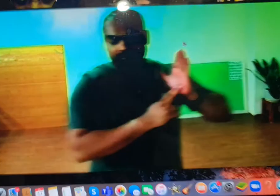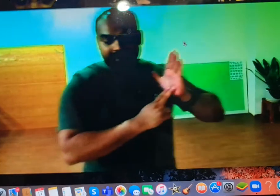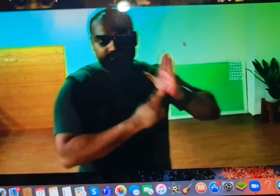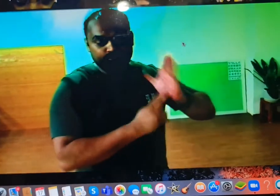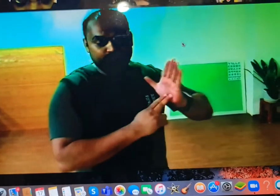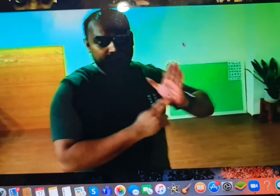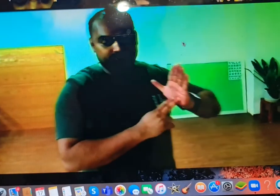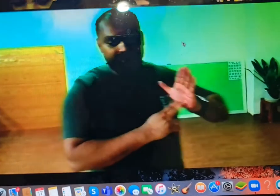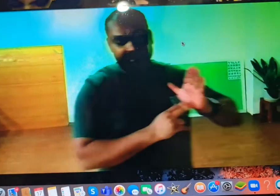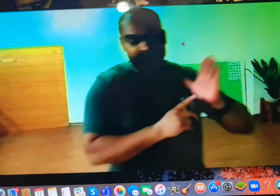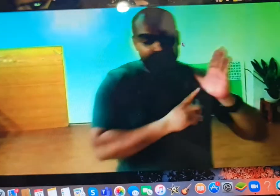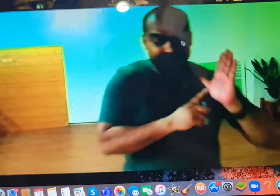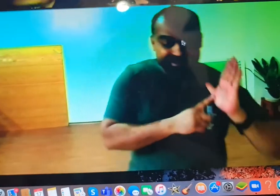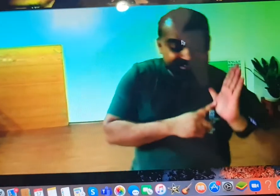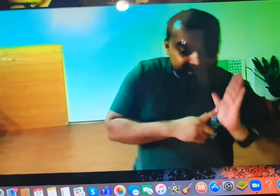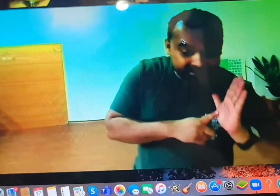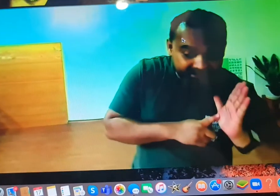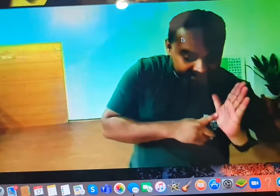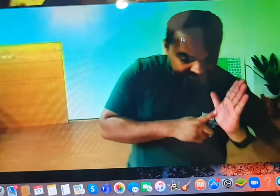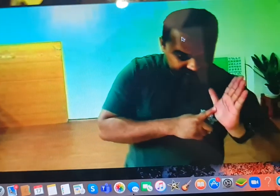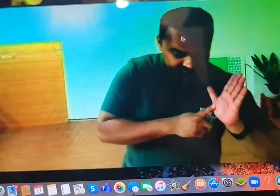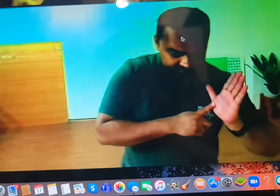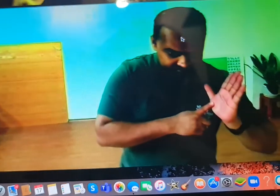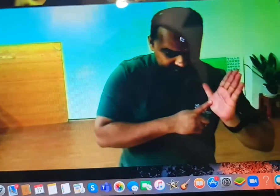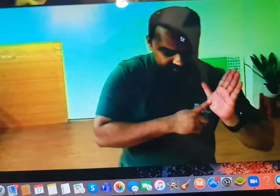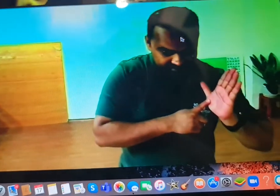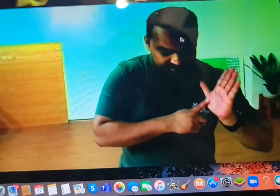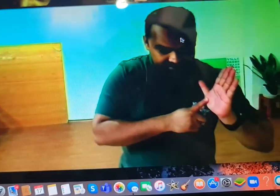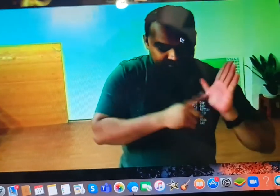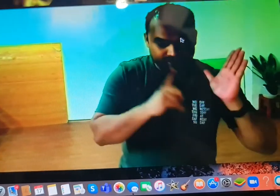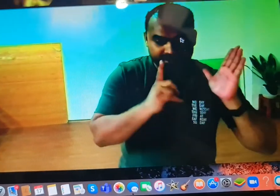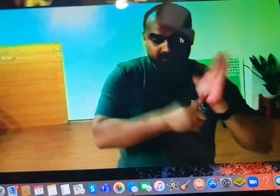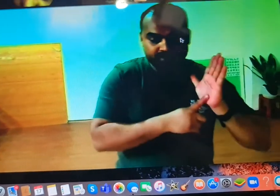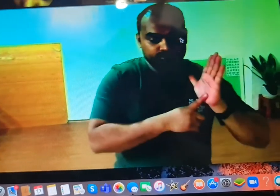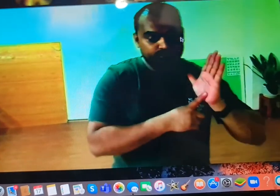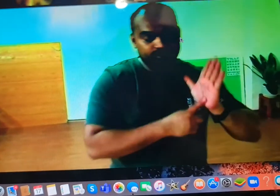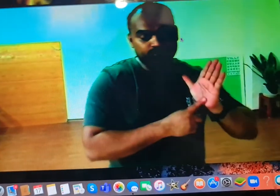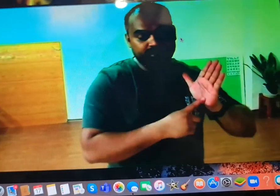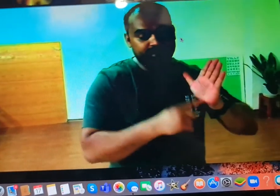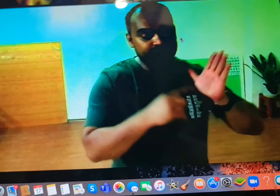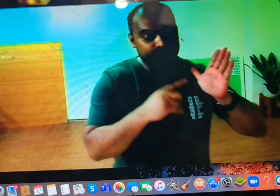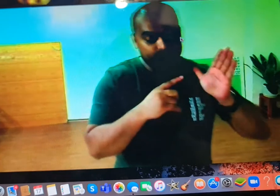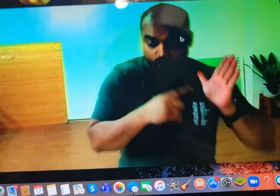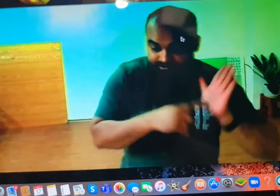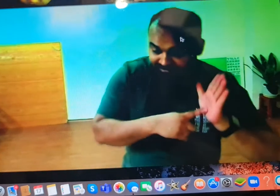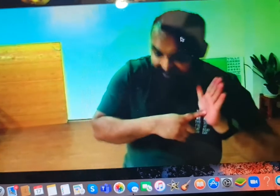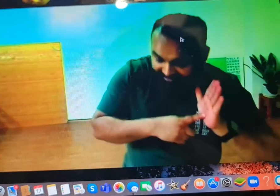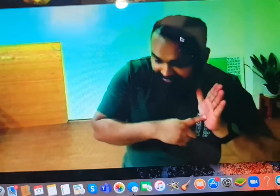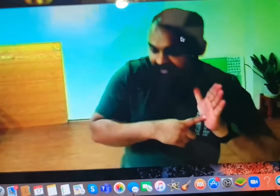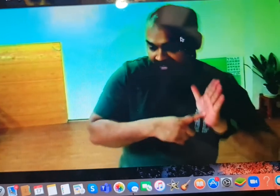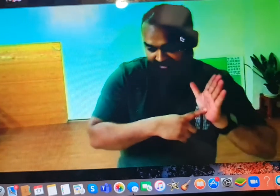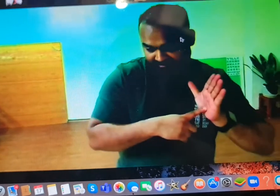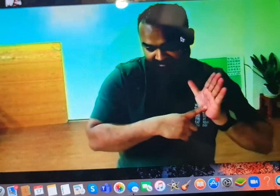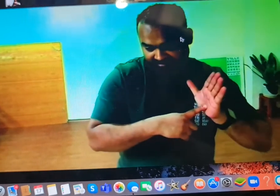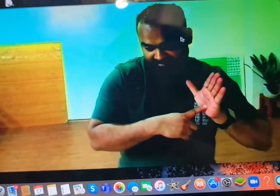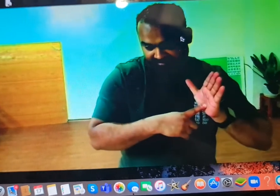कलरीपयट गुरुकुल होता है वो वेद नहीं है, जो कलरीपयट गुरुकुल होता है वो डॉक्टर नहीं है,